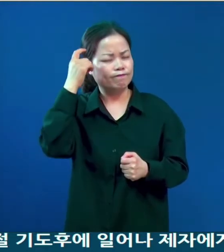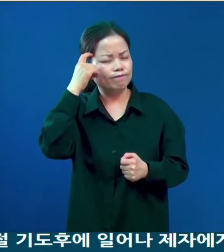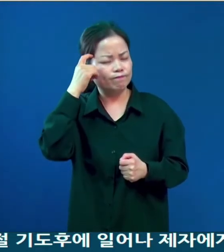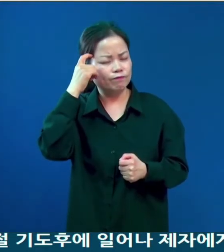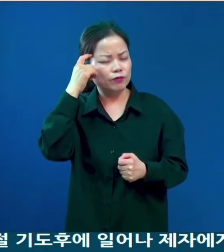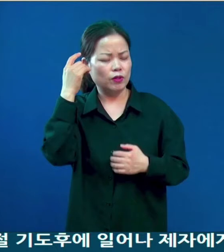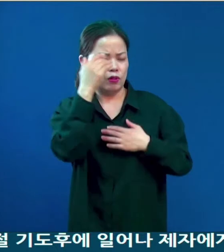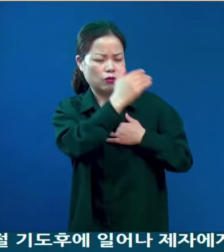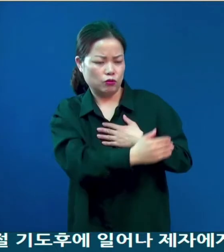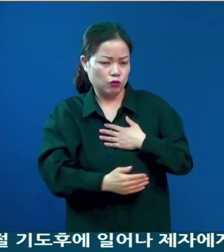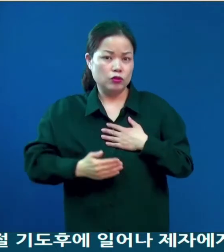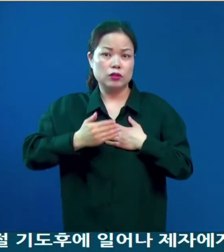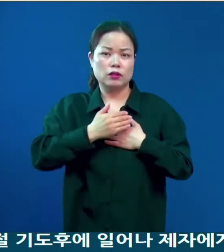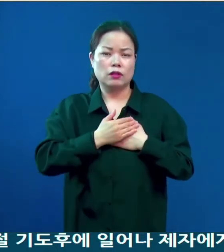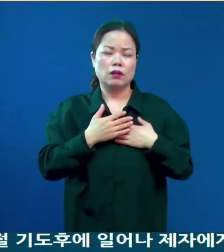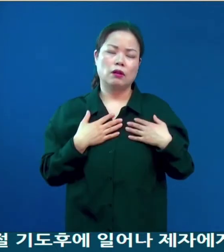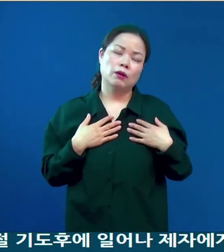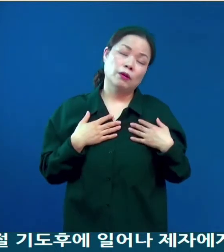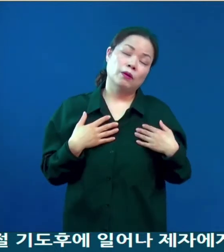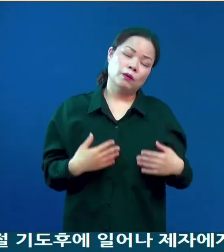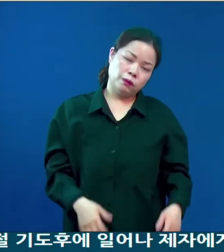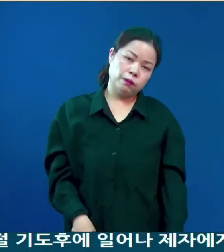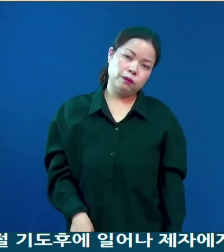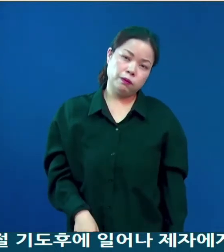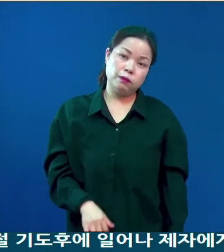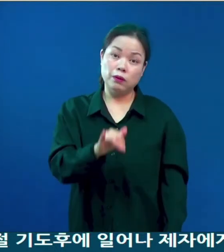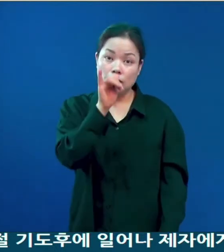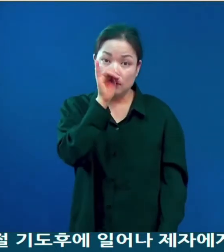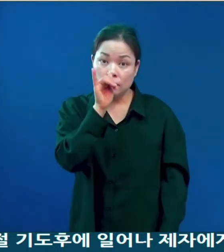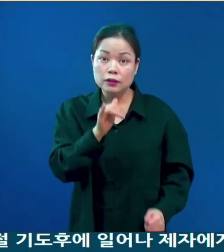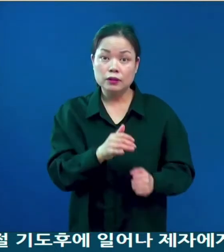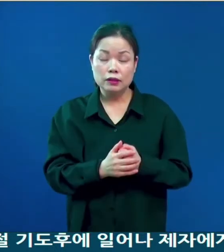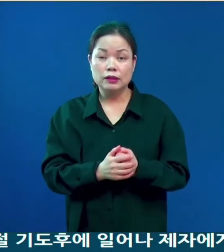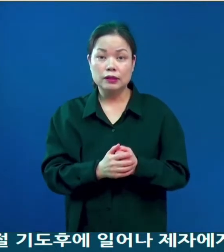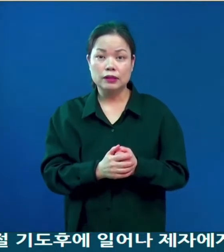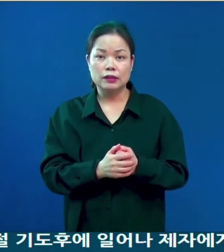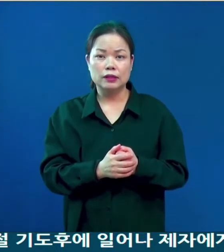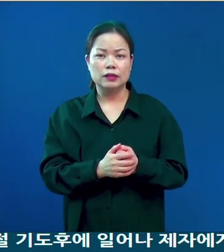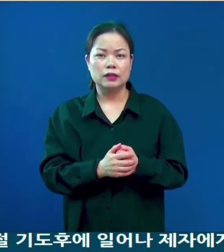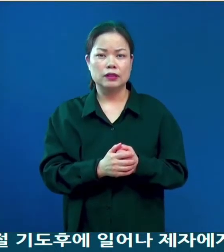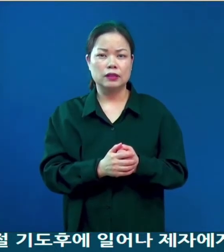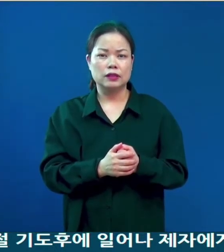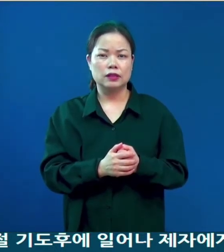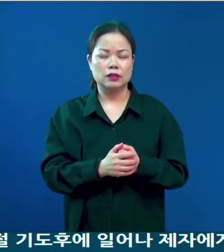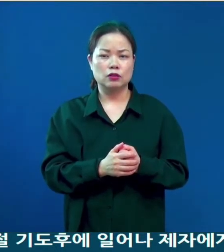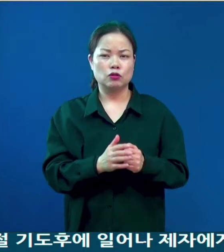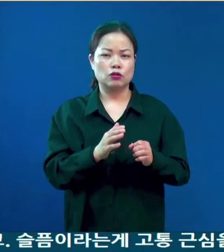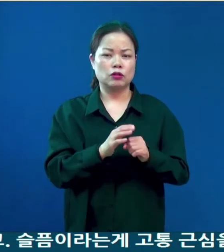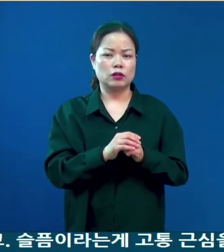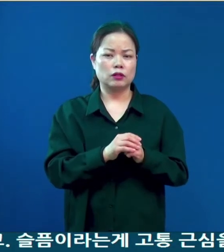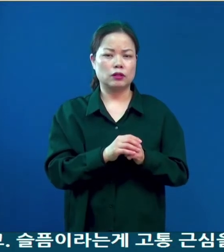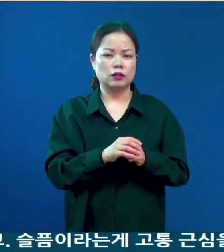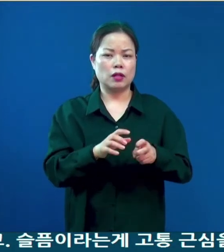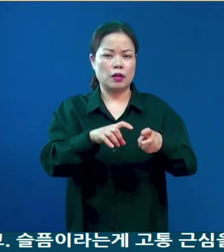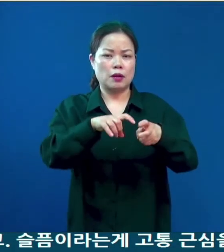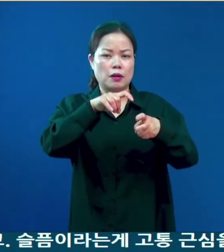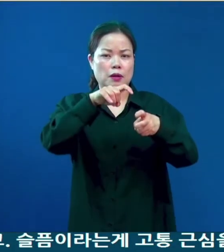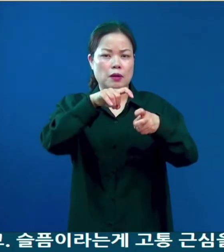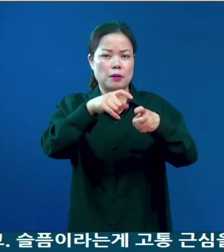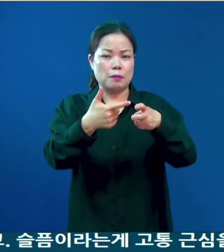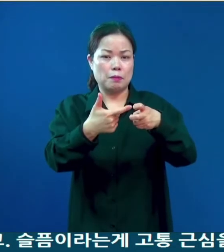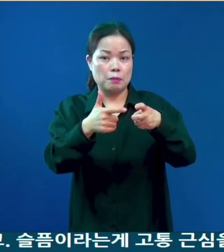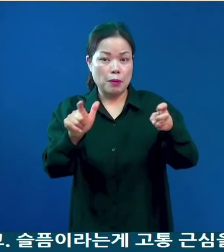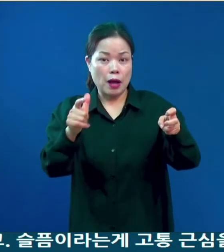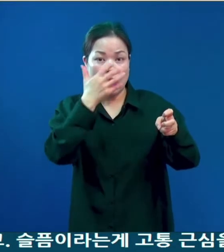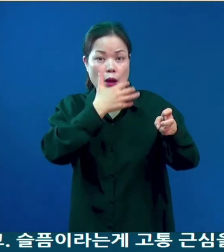정신적으로나 육신적으로나 지쳐 있는 것이 분명해요. 그래서 병행 구절인 마가복음 14장 40절 보면